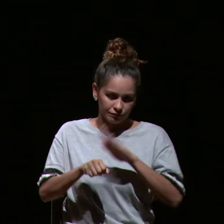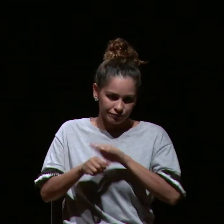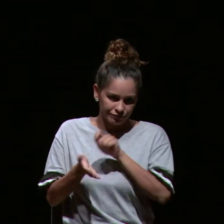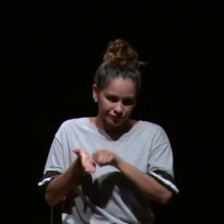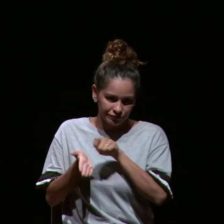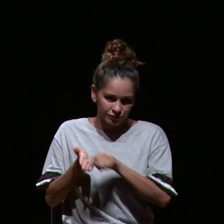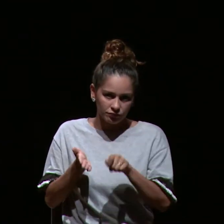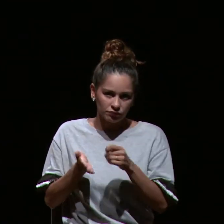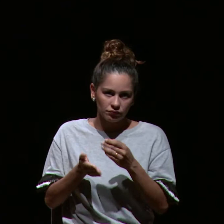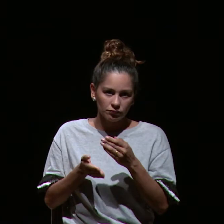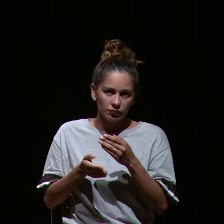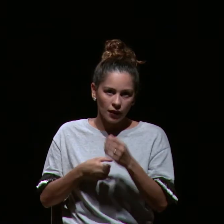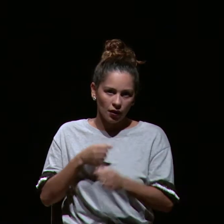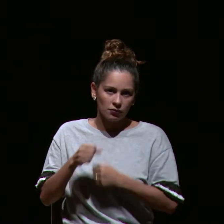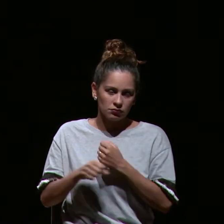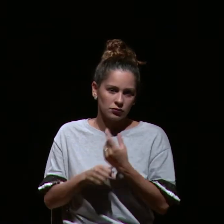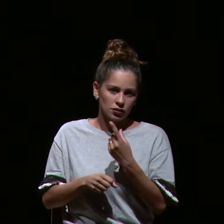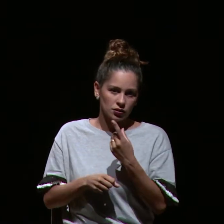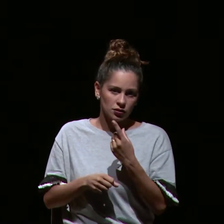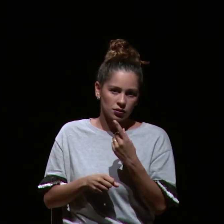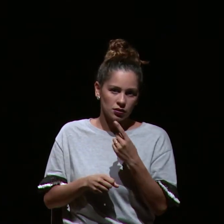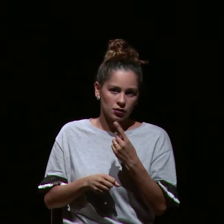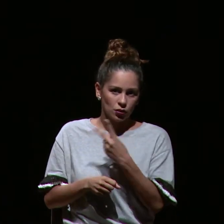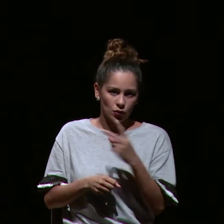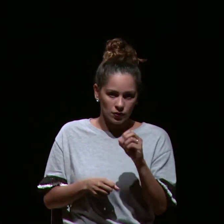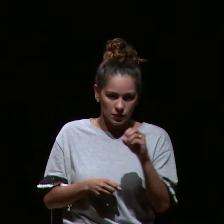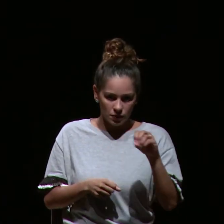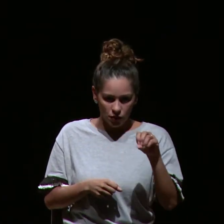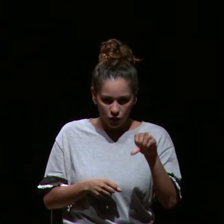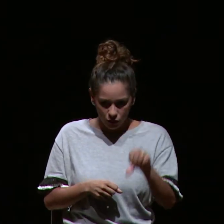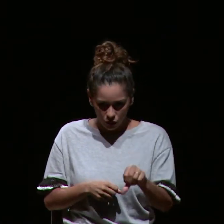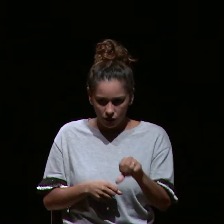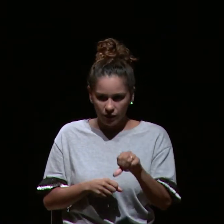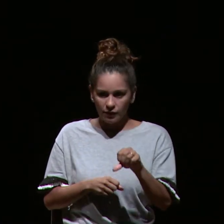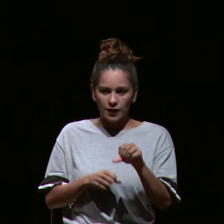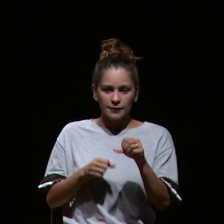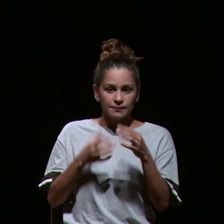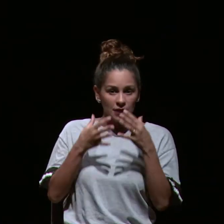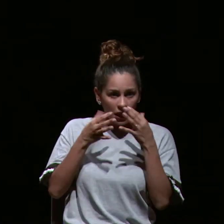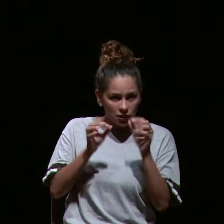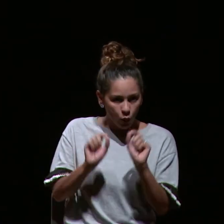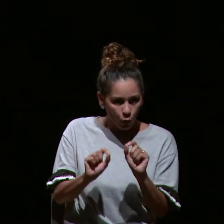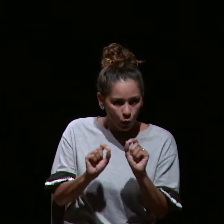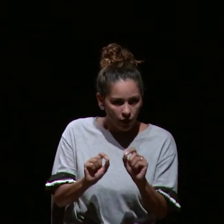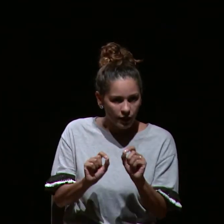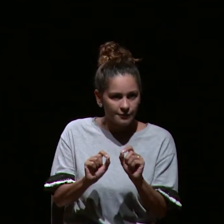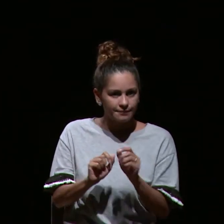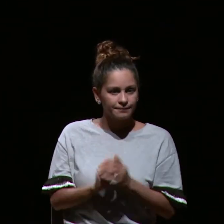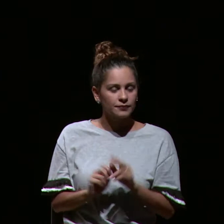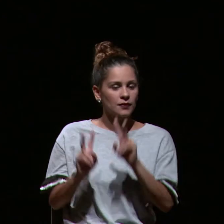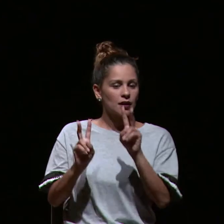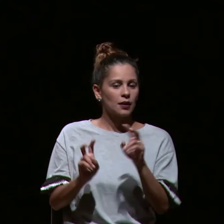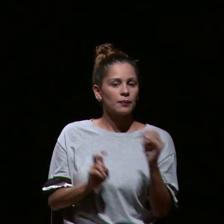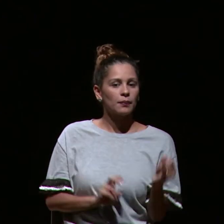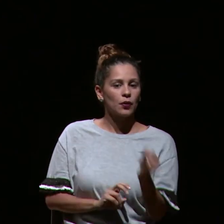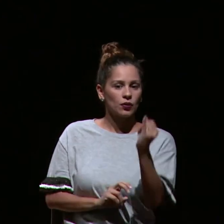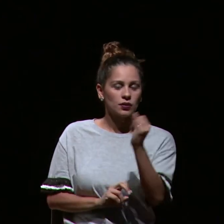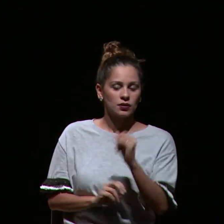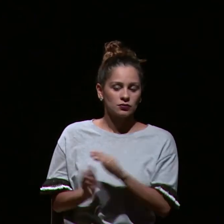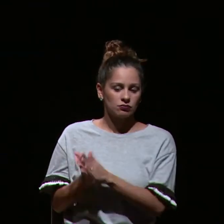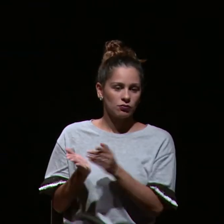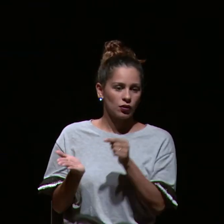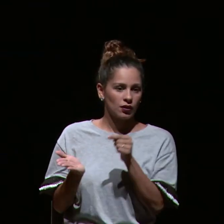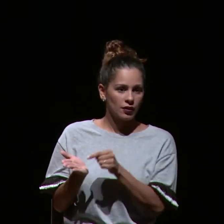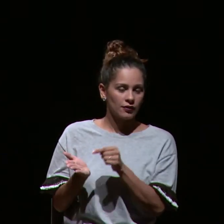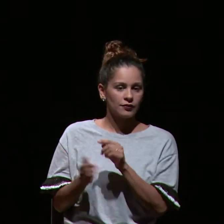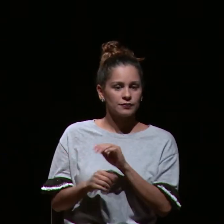1810-1910, publicado em 2009, nos chama a atenção para um fator ainda mais importante. O livro didático é uma das principais